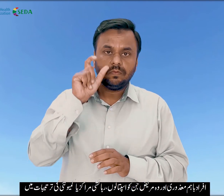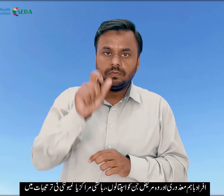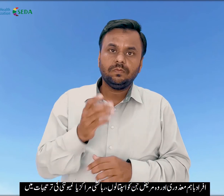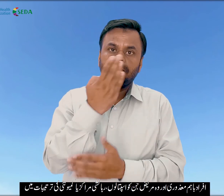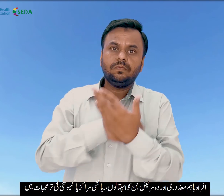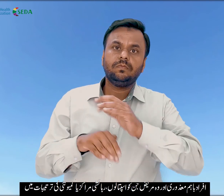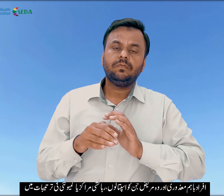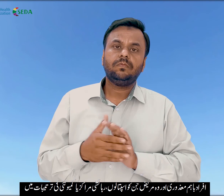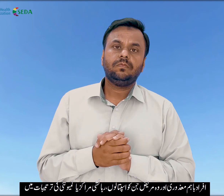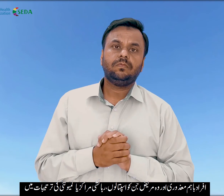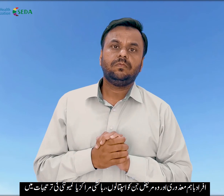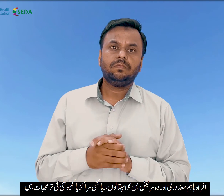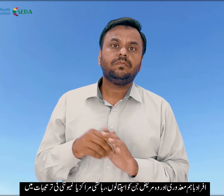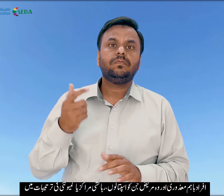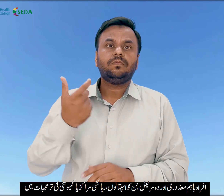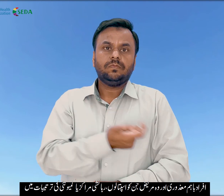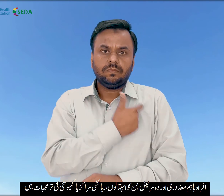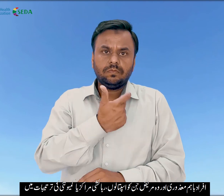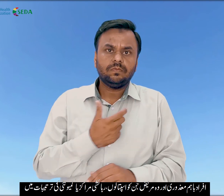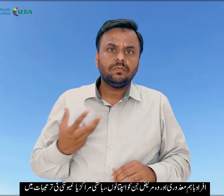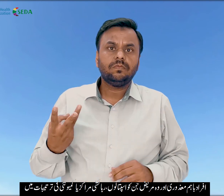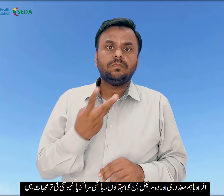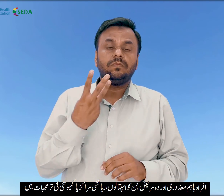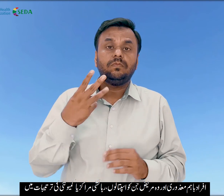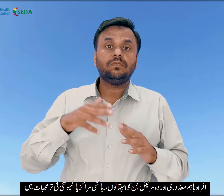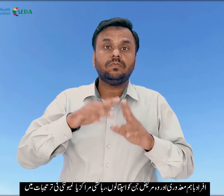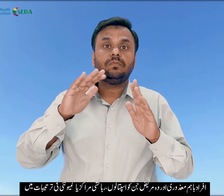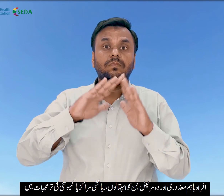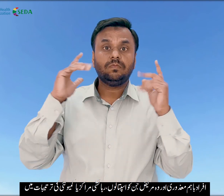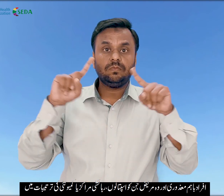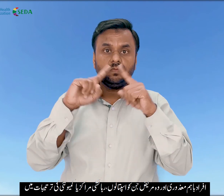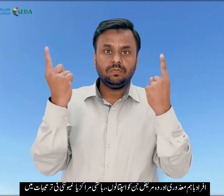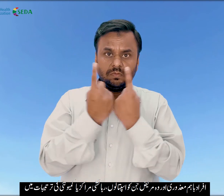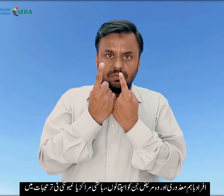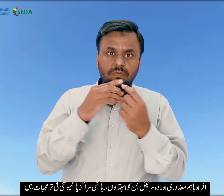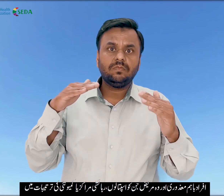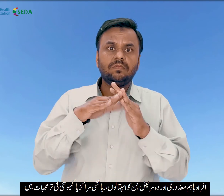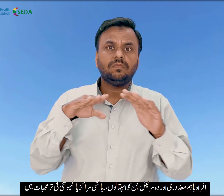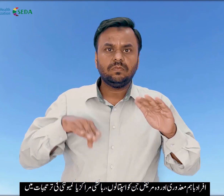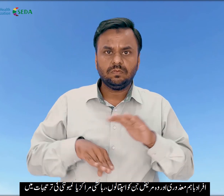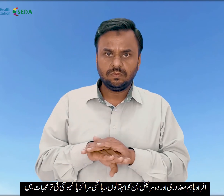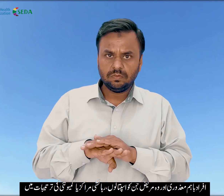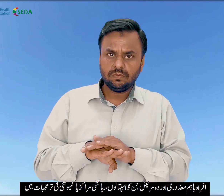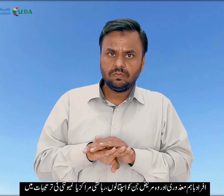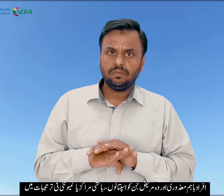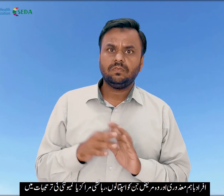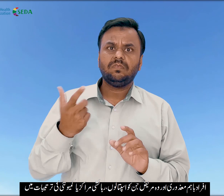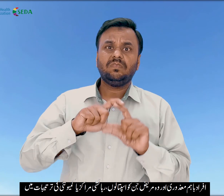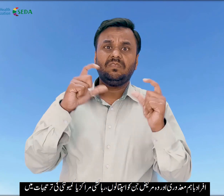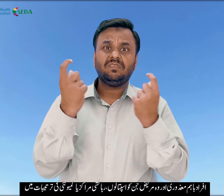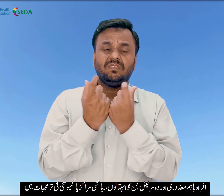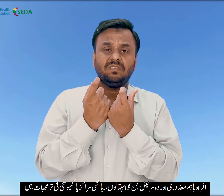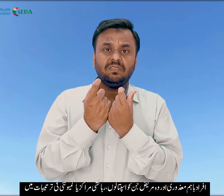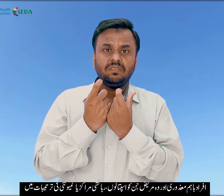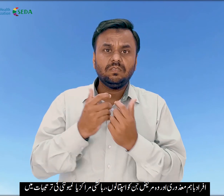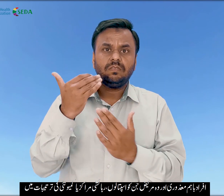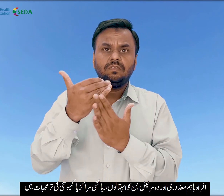افراد باہم معذوری اور مریض جن کو ہسپتالوں، رہائشی مراکز یا کمیونٹی کی ترتیبات